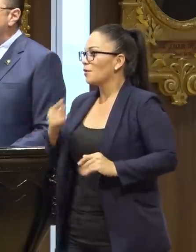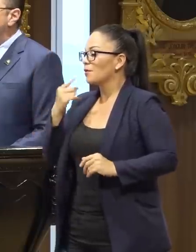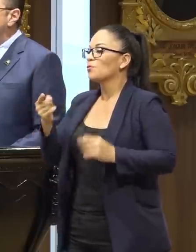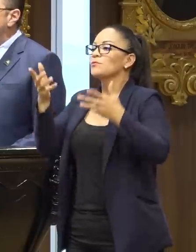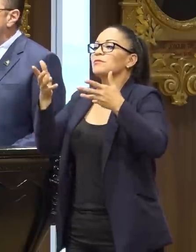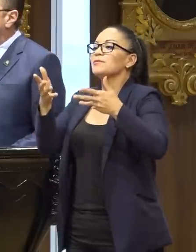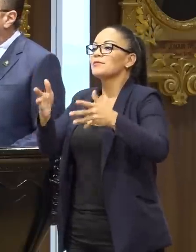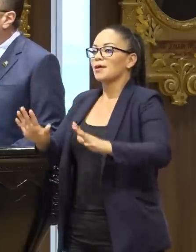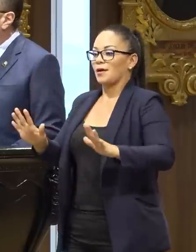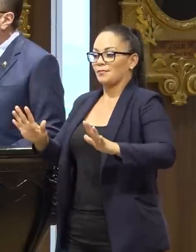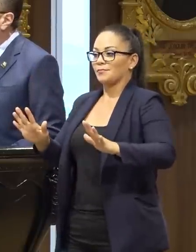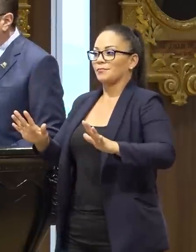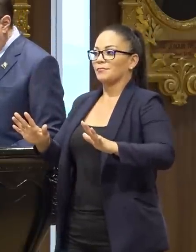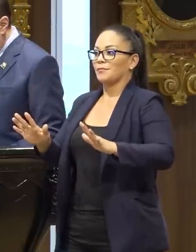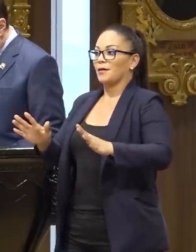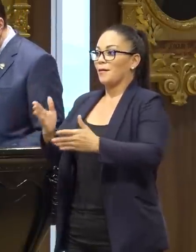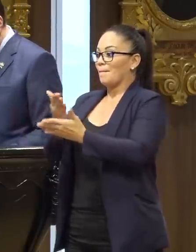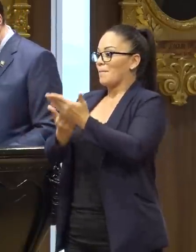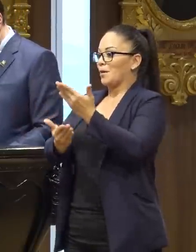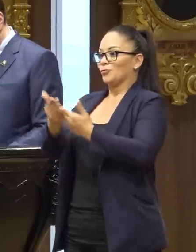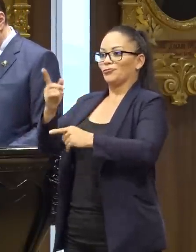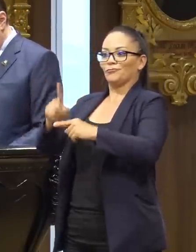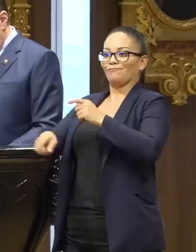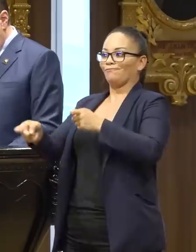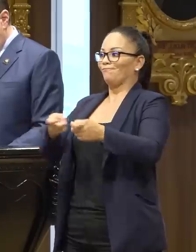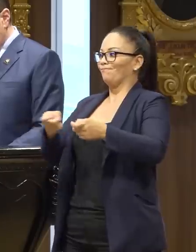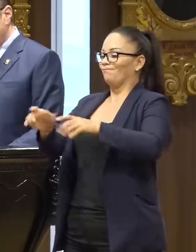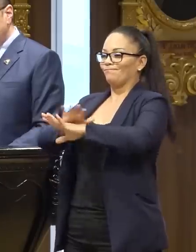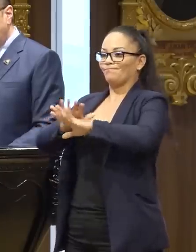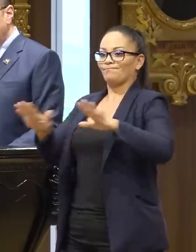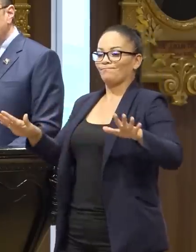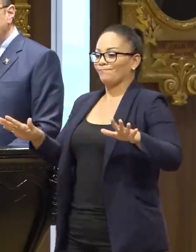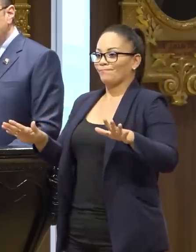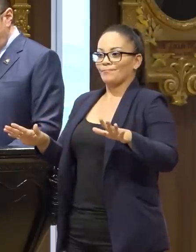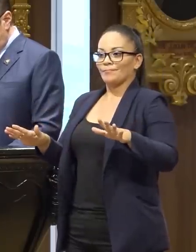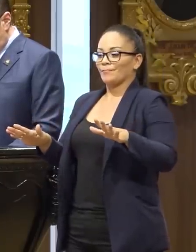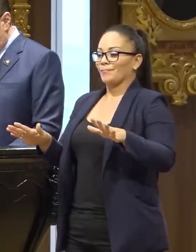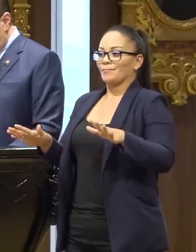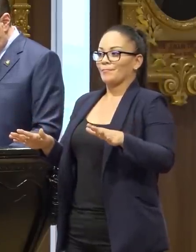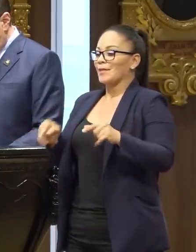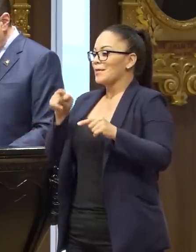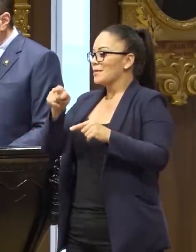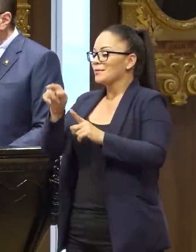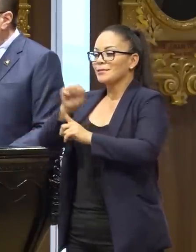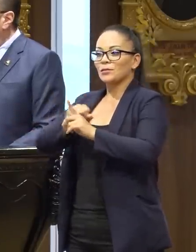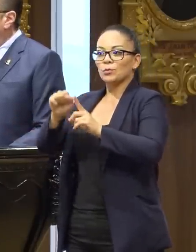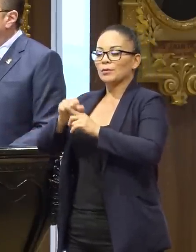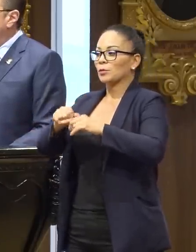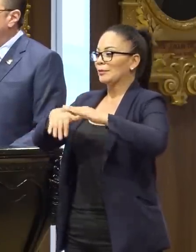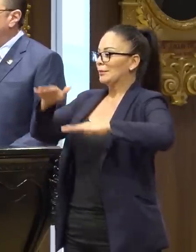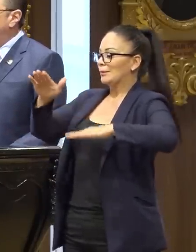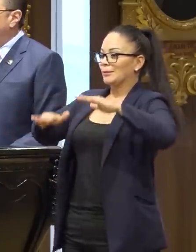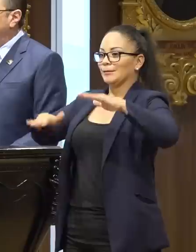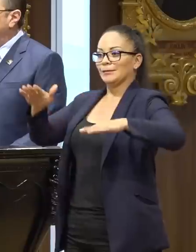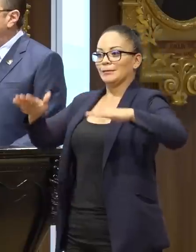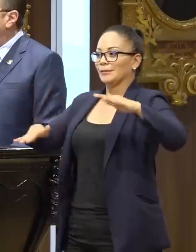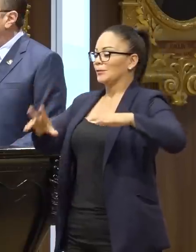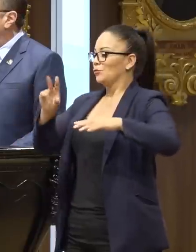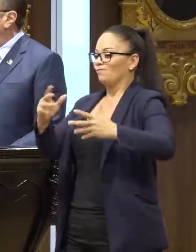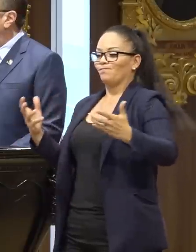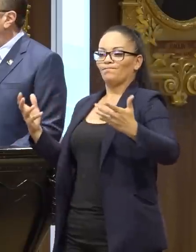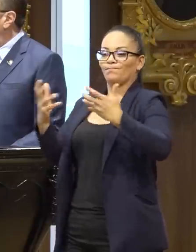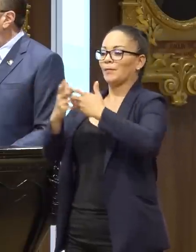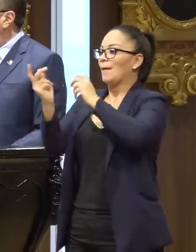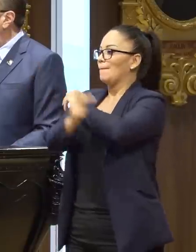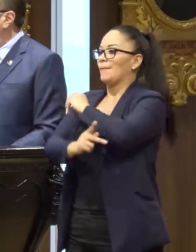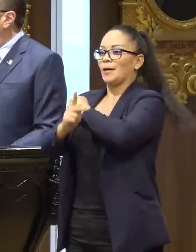ya se nos salieron de las manos y que son inconsistentes con la patria